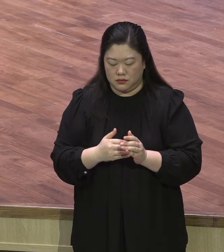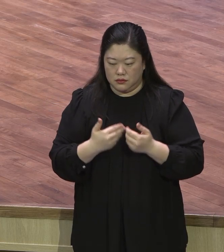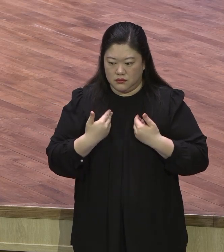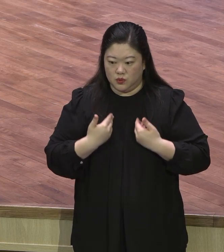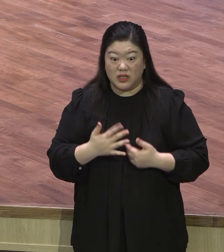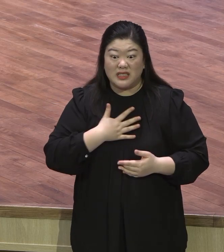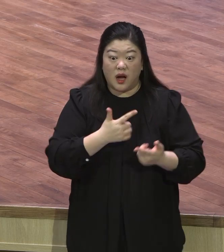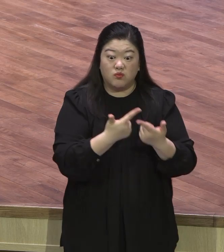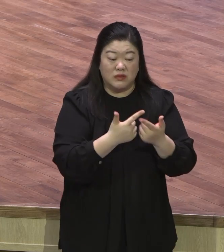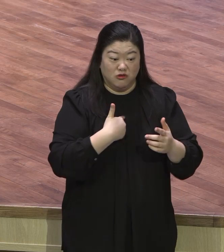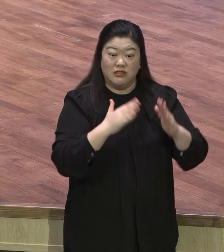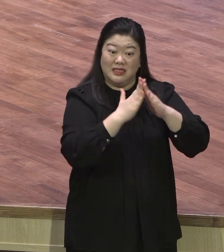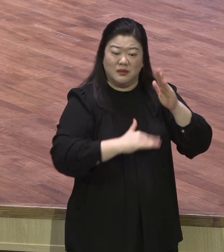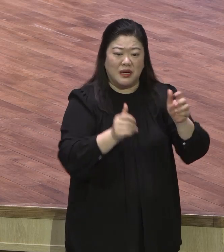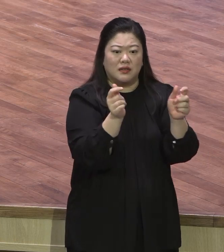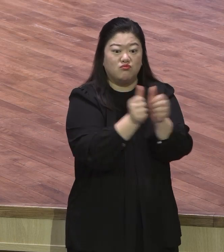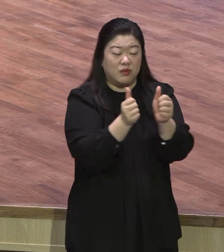먹을 때 떠들고